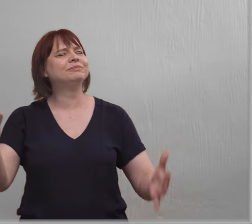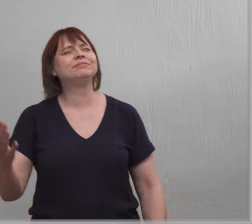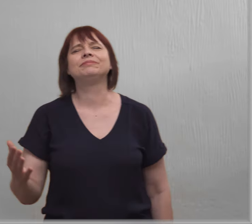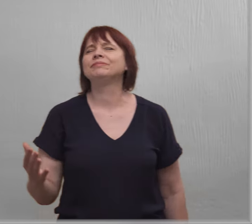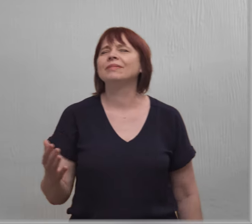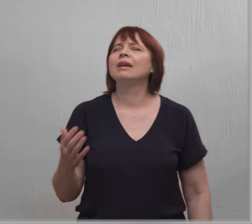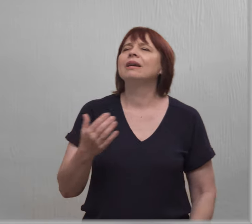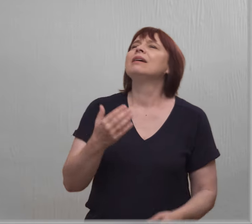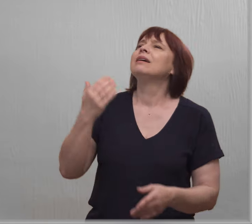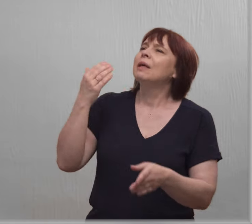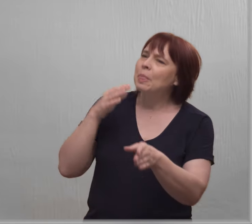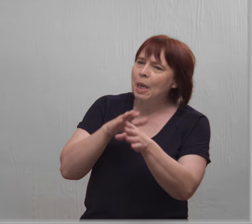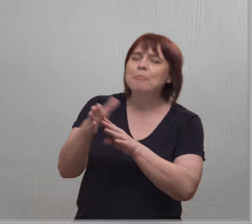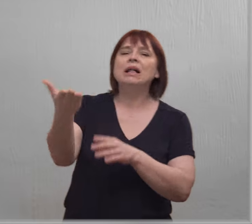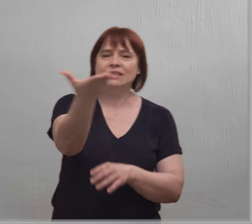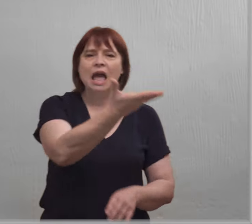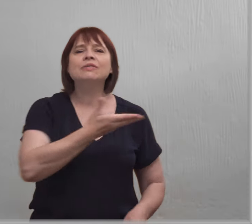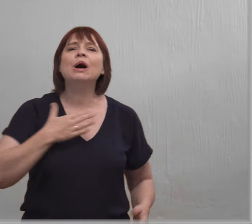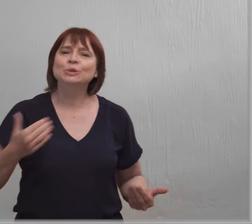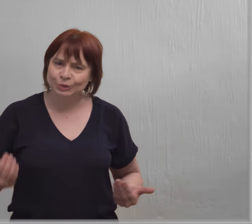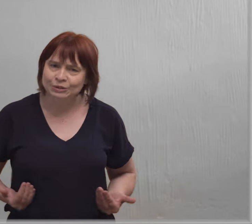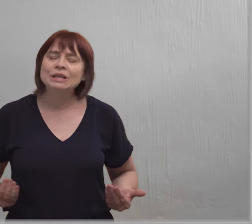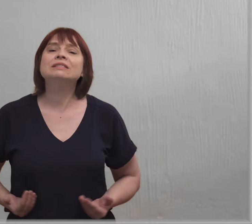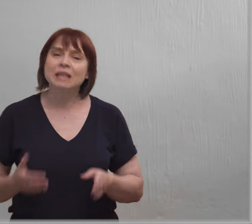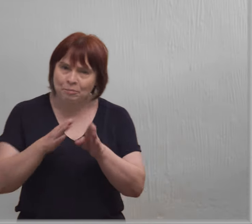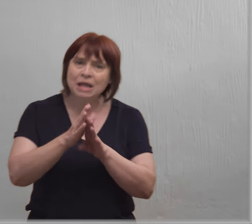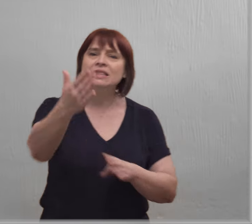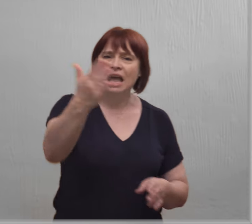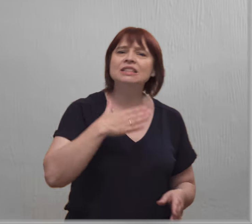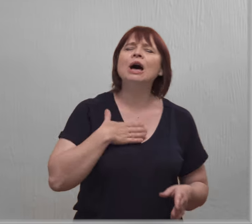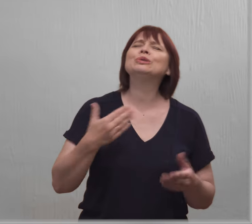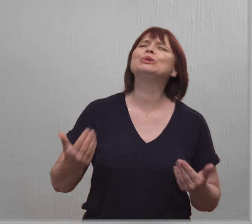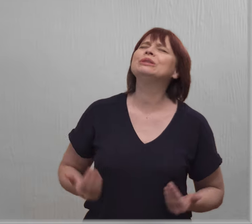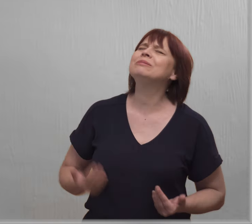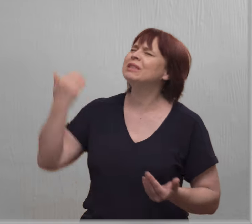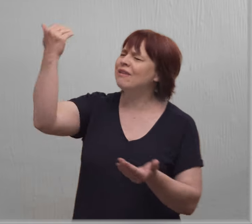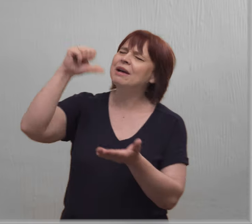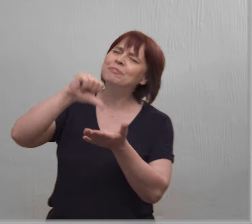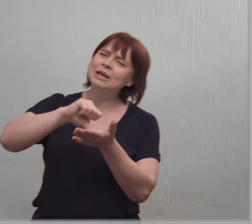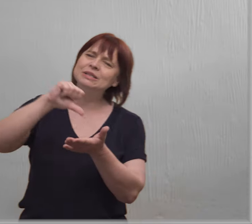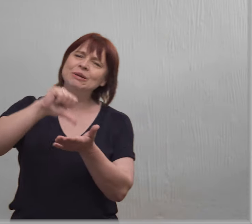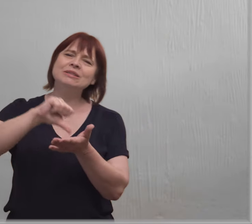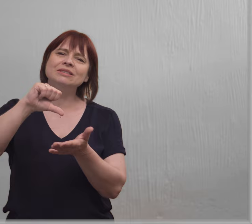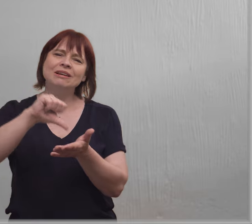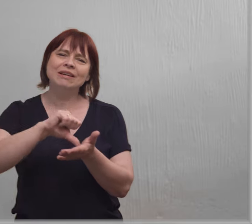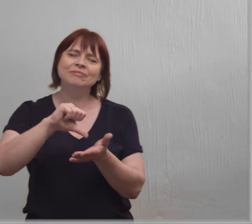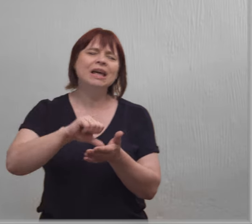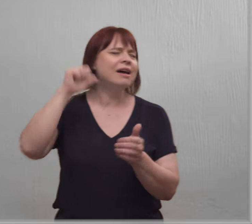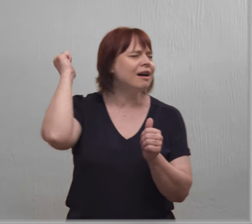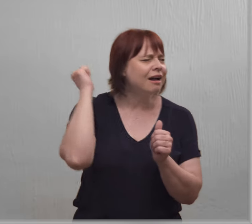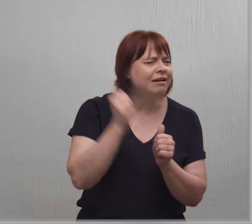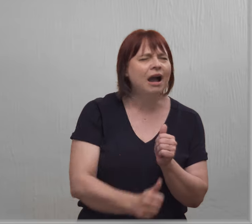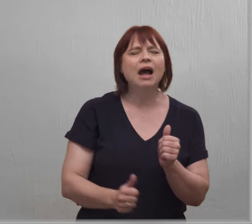Господь, наполняй нашу жизнь. Наполняй нашу жизнь, Господь, своим присутствием.